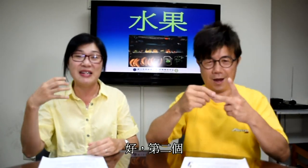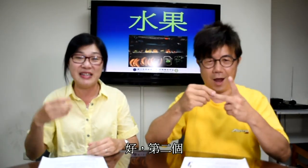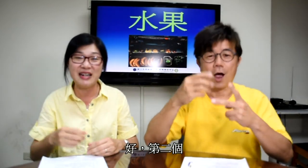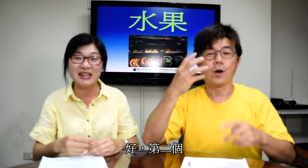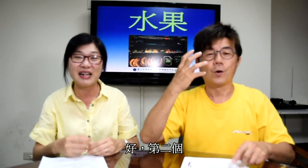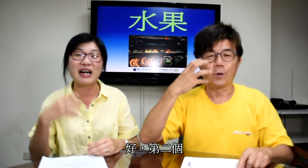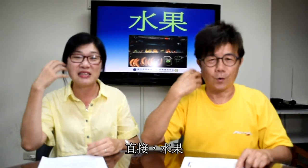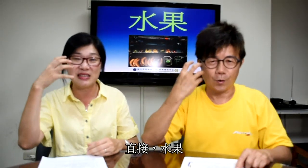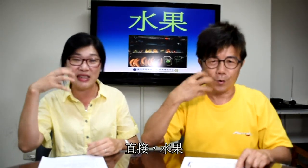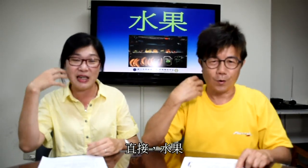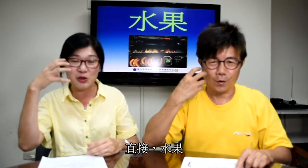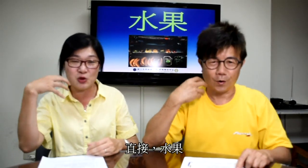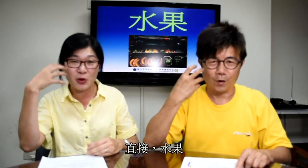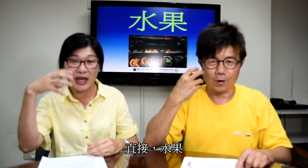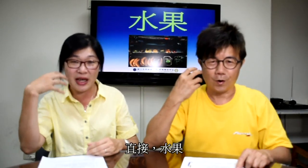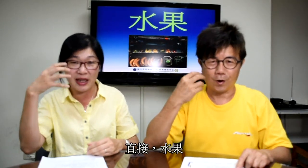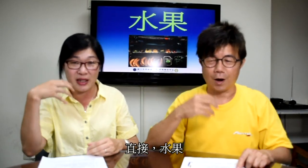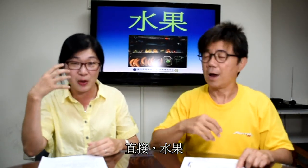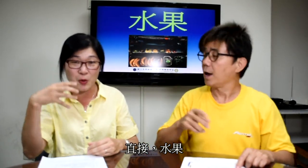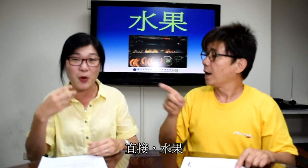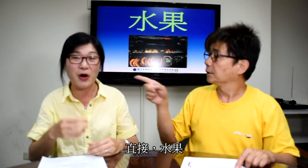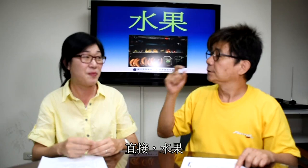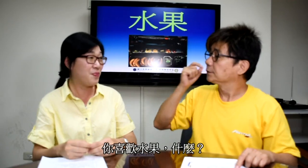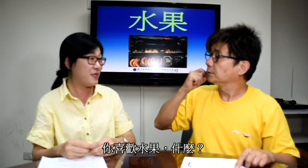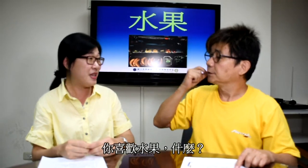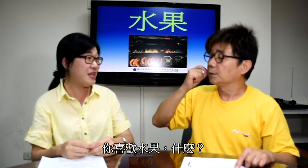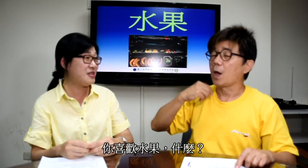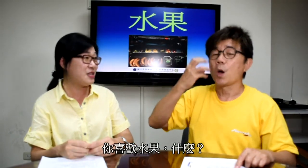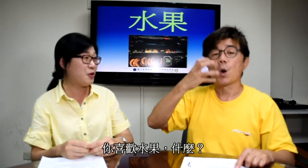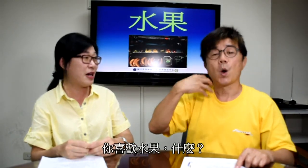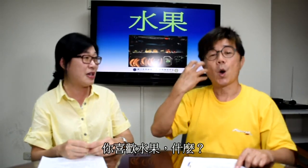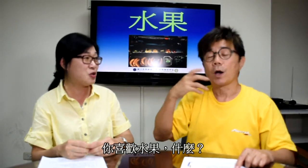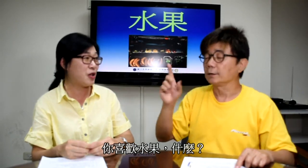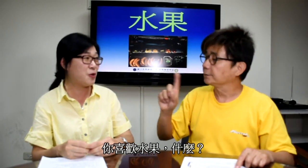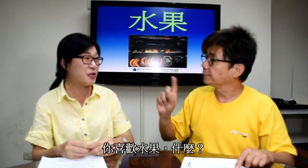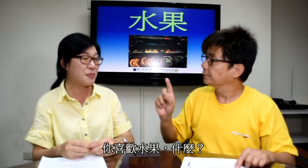二个直接水果，你喜欢水果什么？